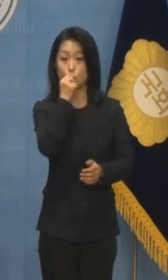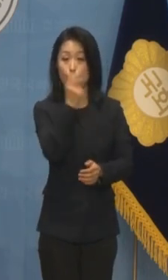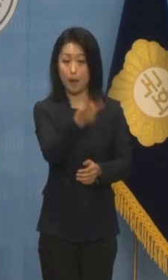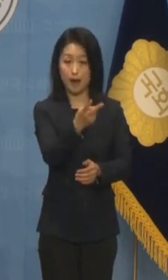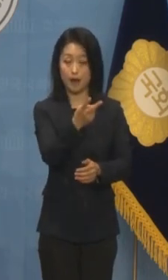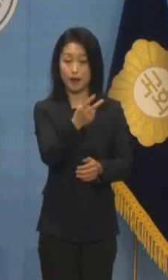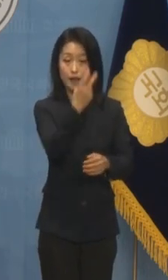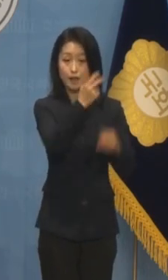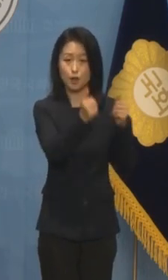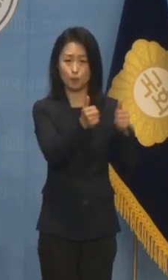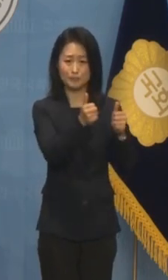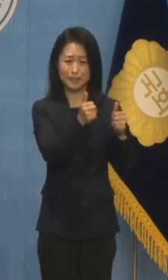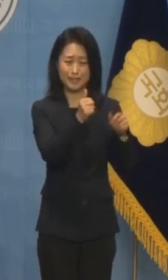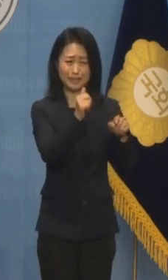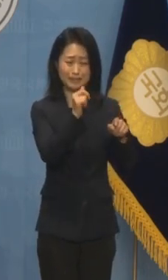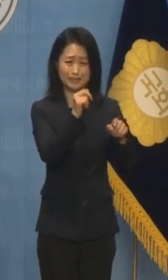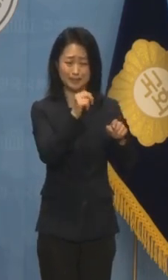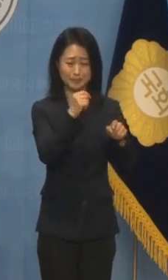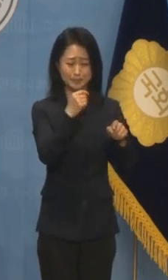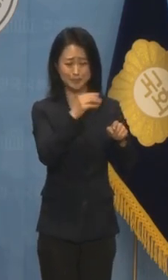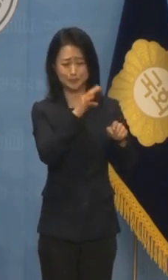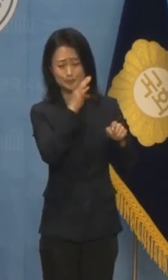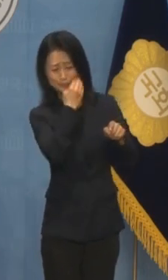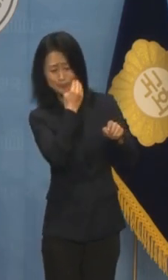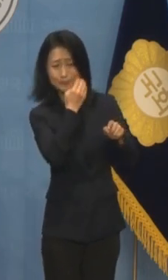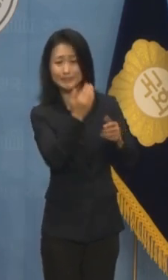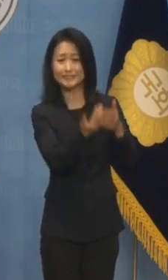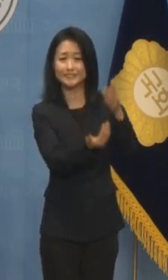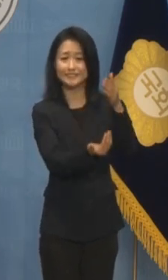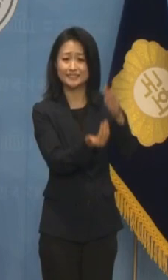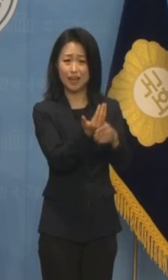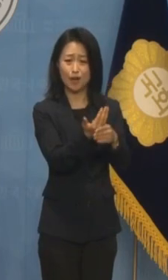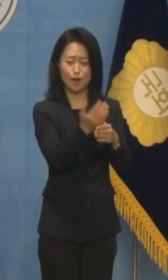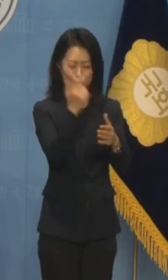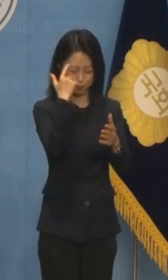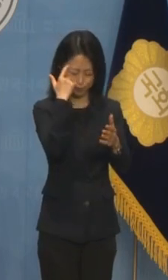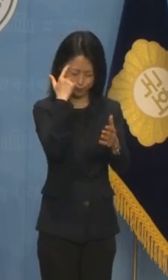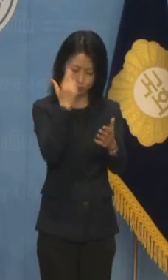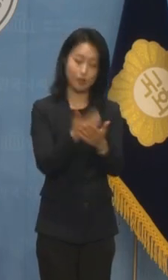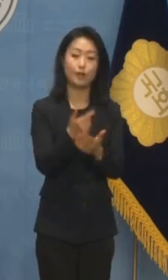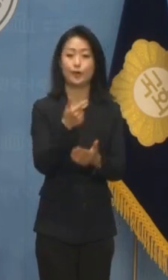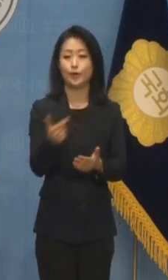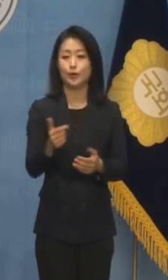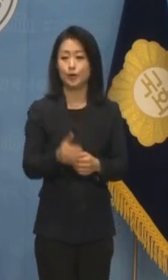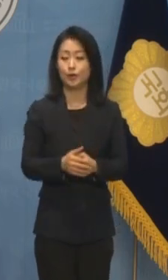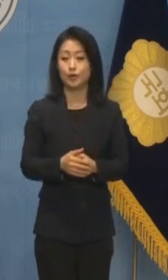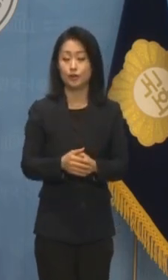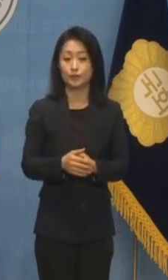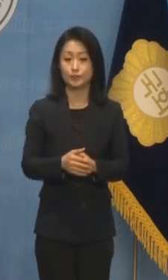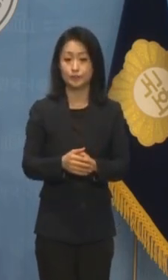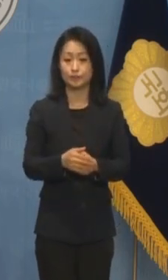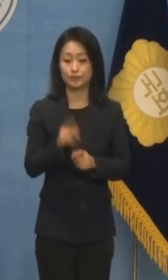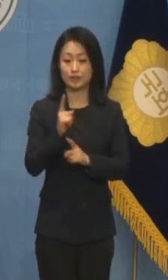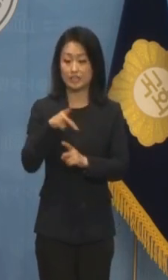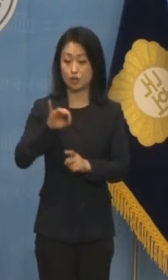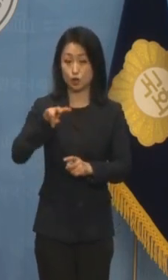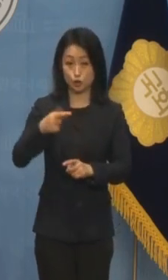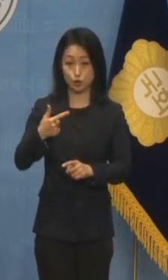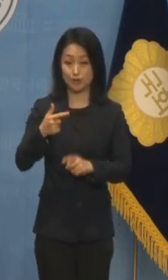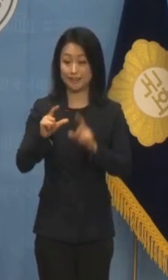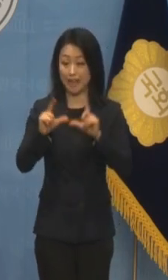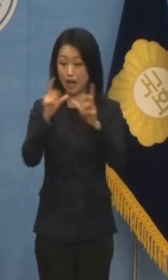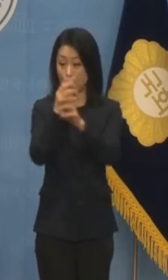고발했던 검사 추태 사건은 정말이지 끔찍하고 충격적입니다. 이성윤 의원은